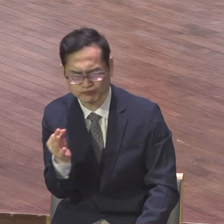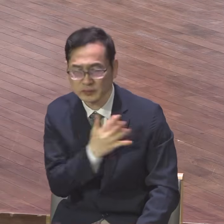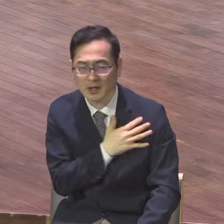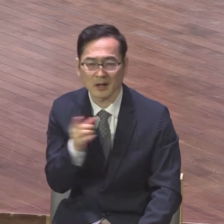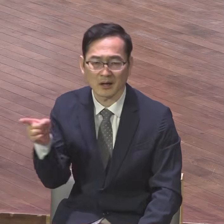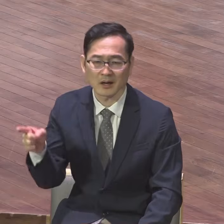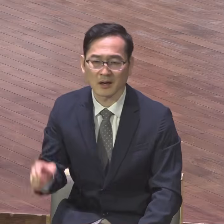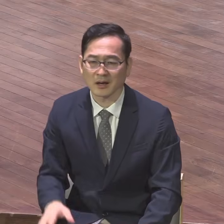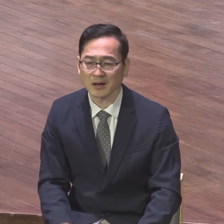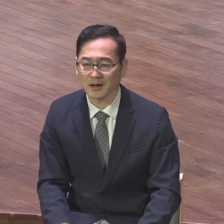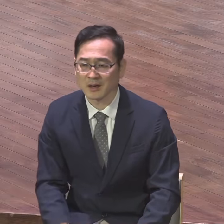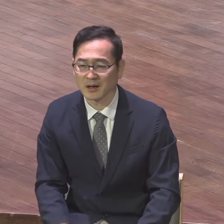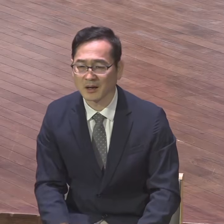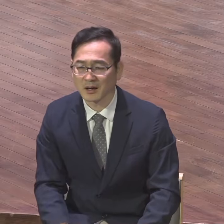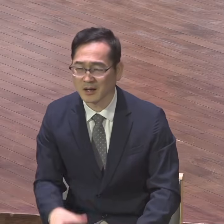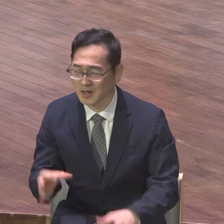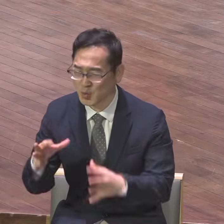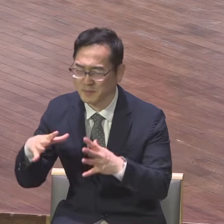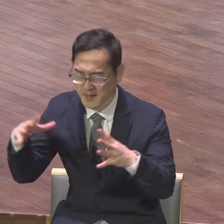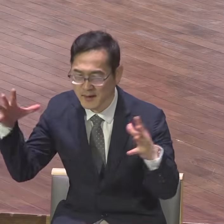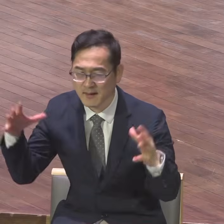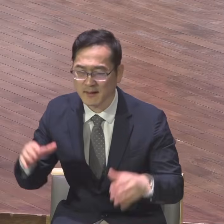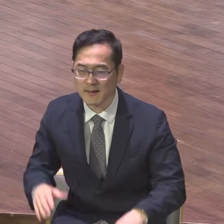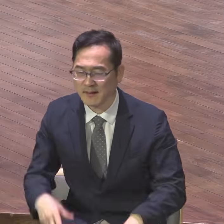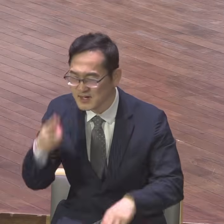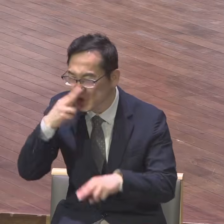세계에서 제일 잘 사는 나라들이.